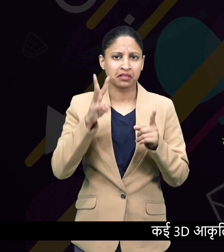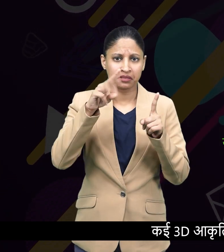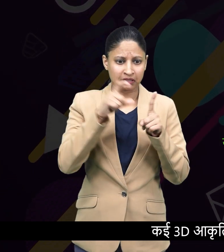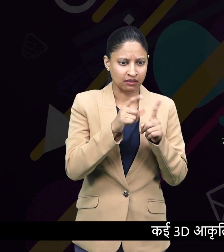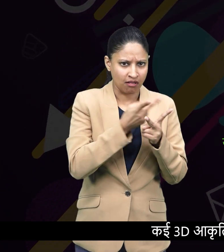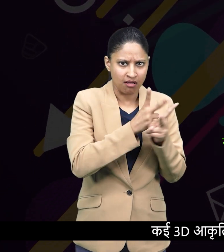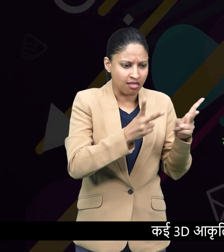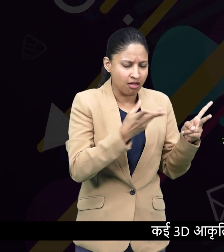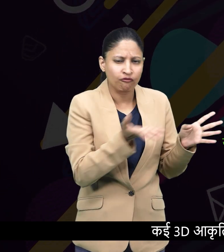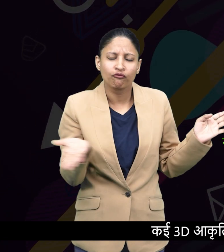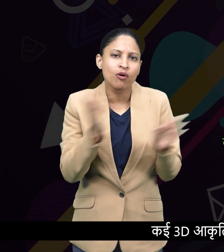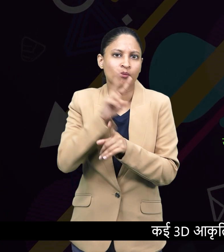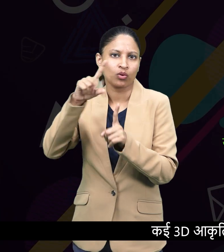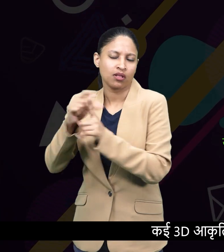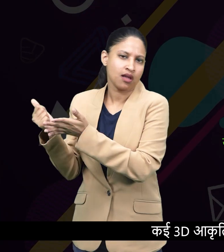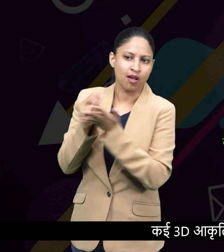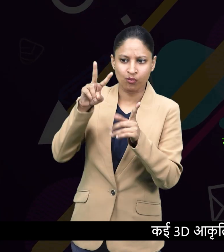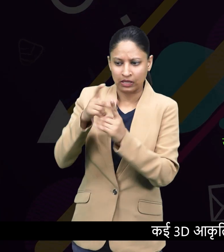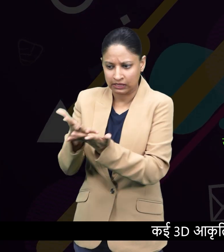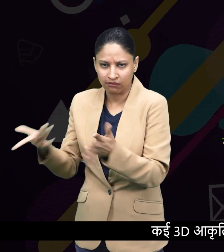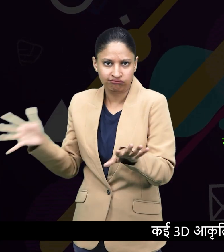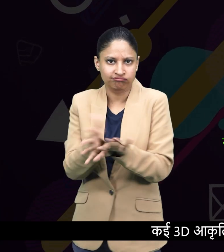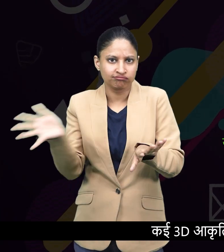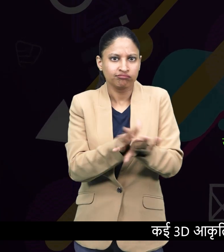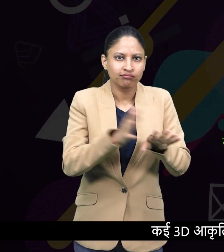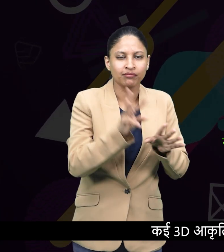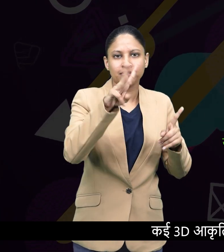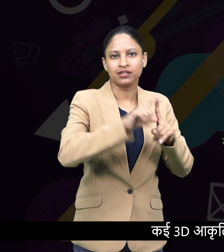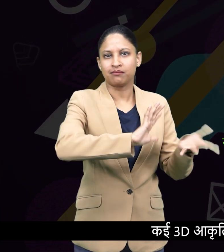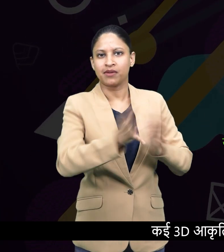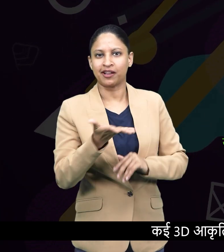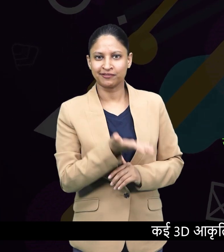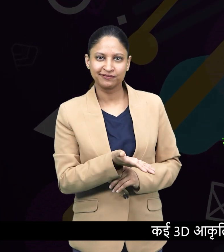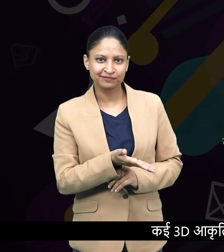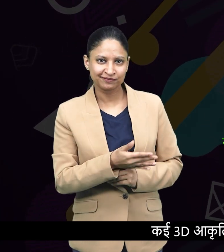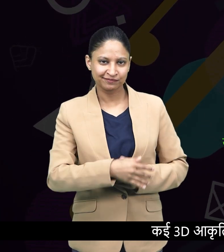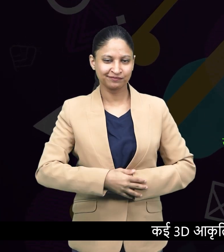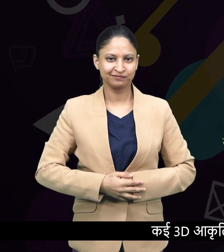कई 3D आकृतियां 2D आकृतियां से निर्मित होती हैं।